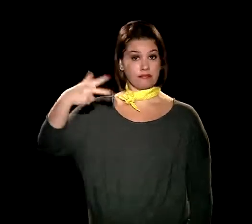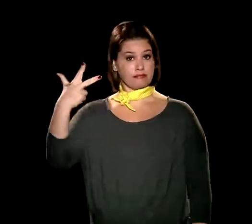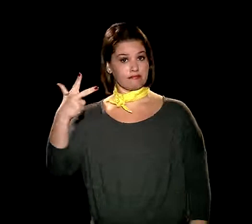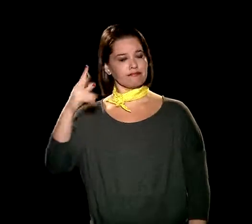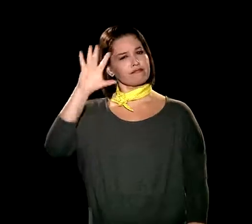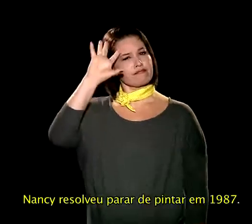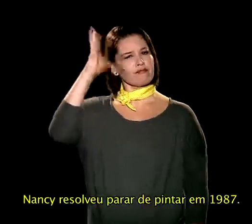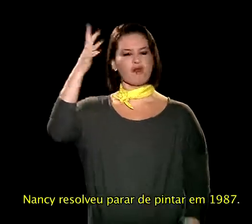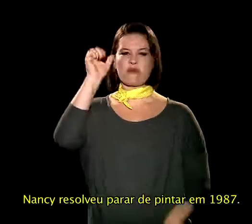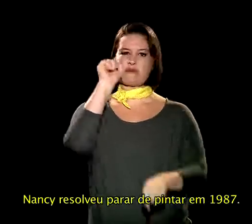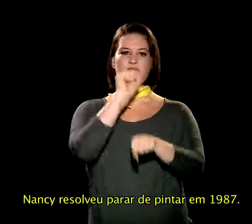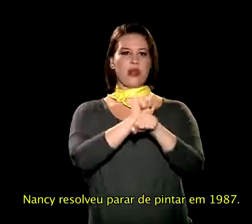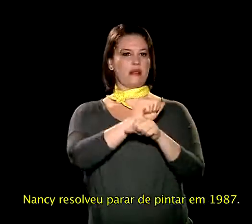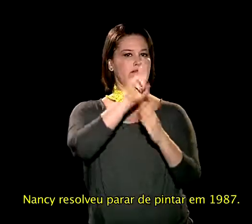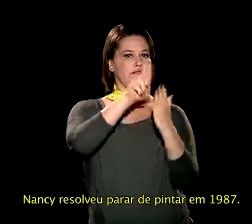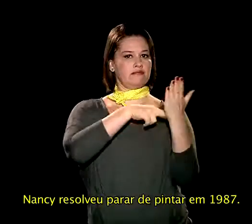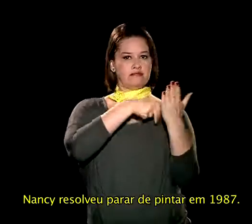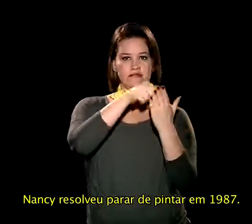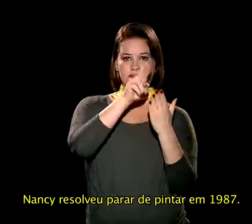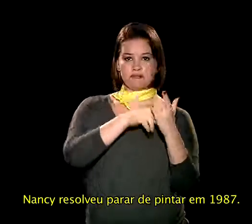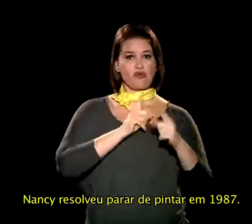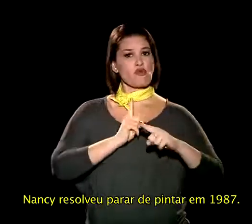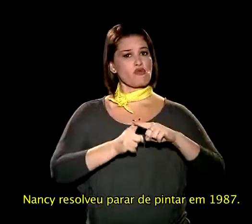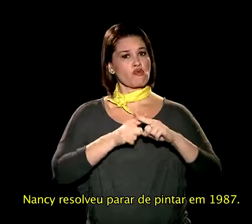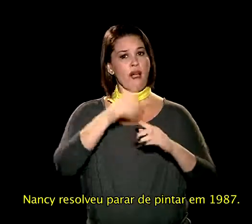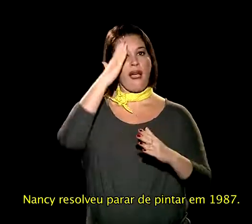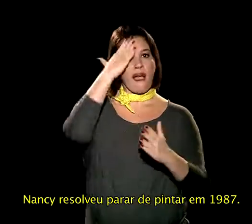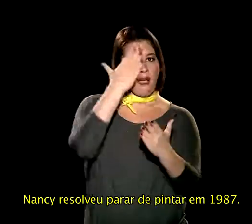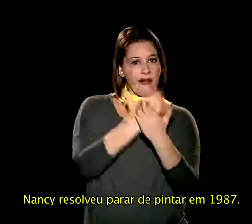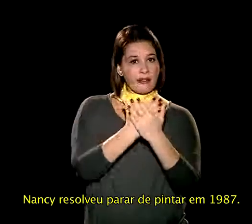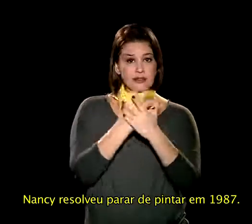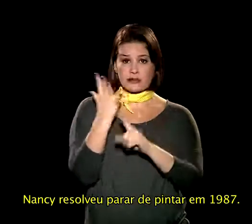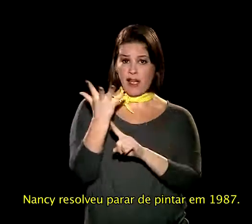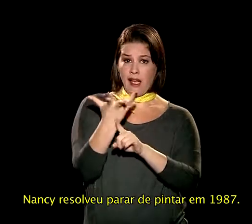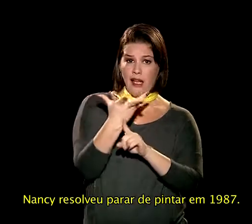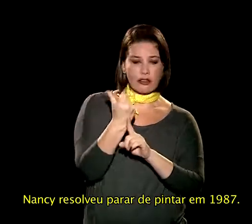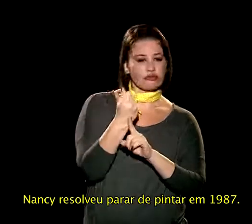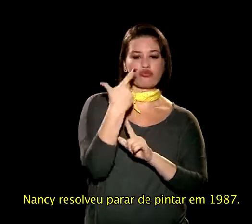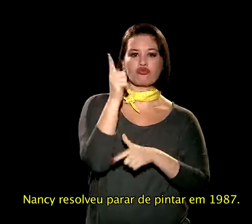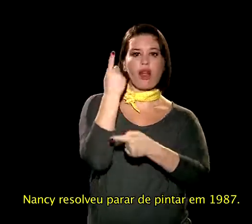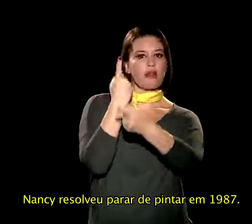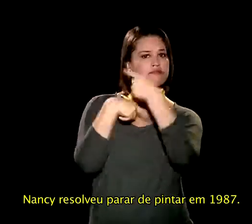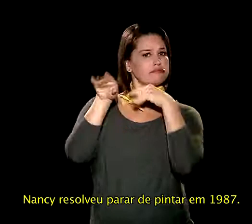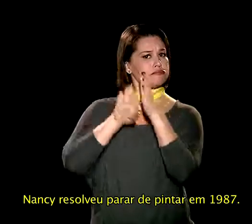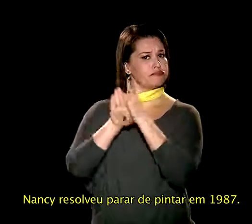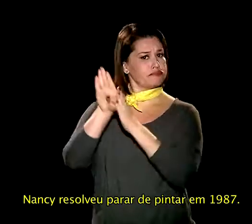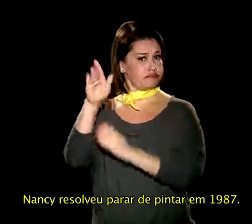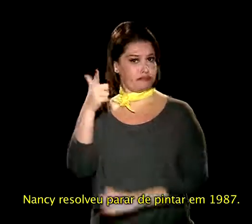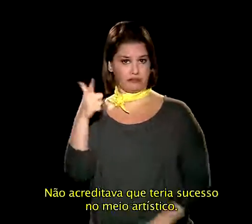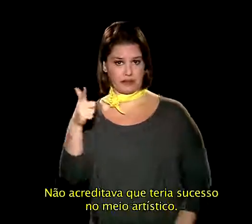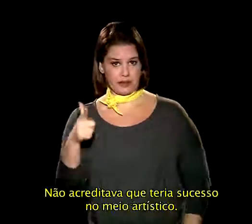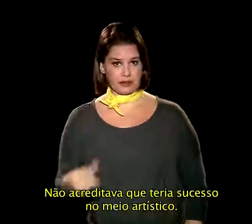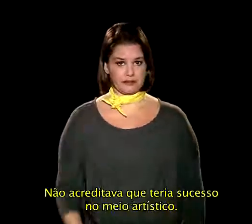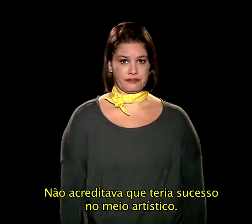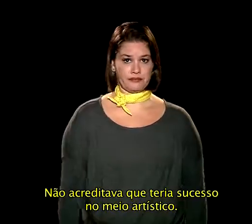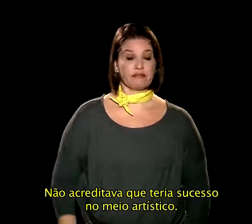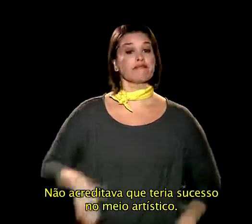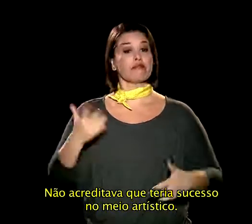Nancy resolveu parar de pintar em 1987. Não acreditava que teria